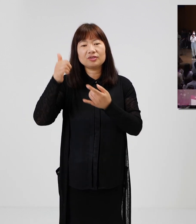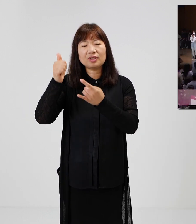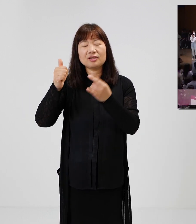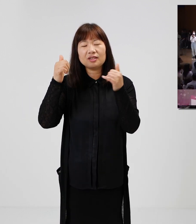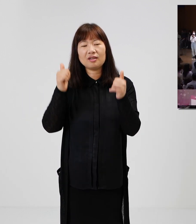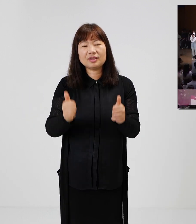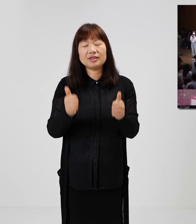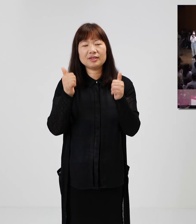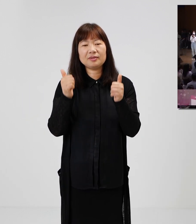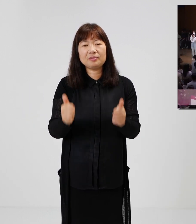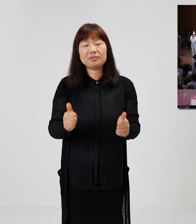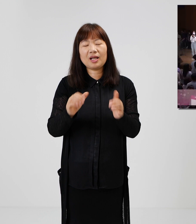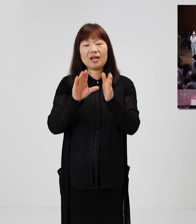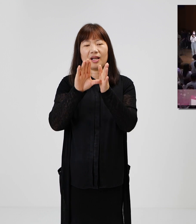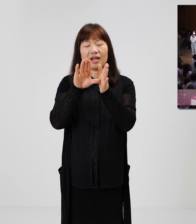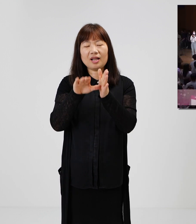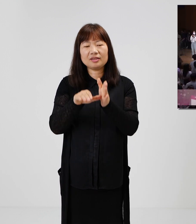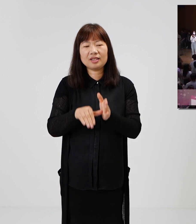심판하실 때